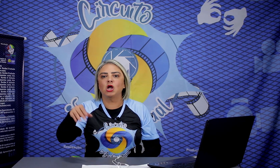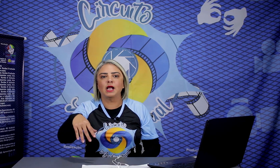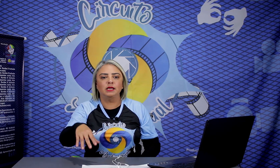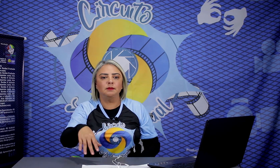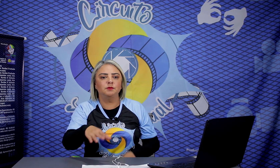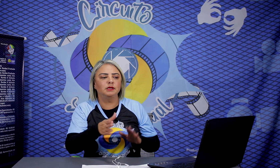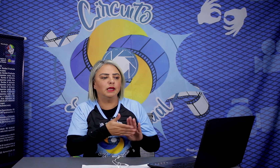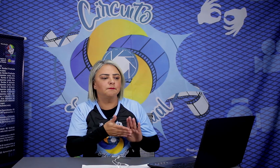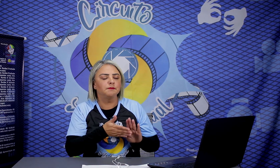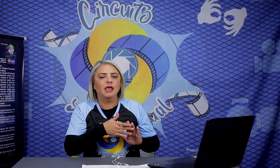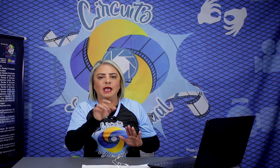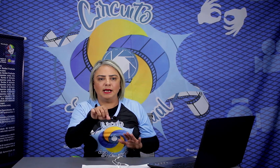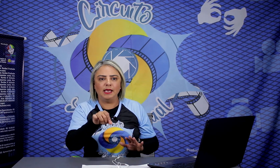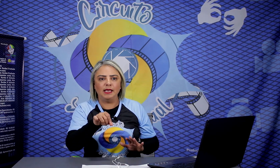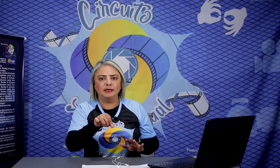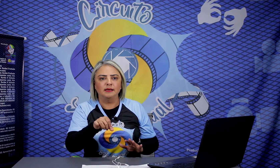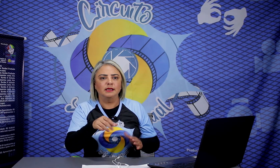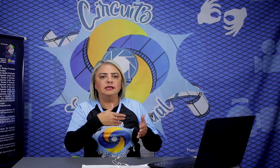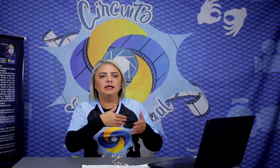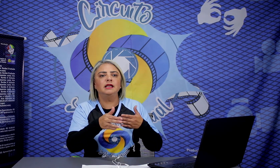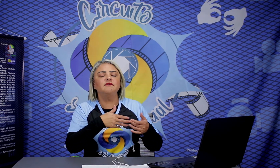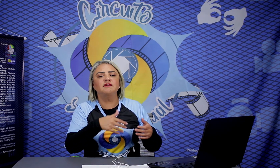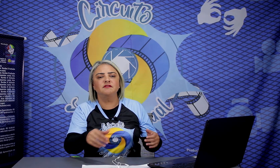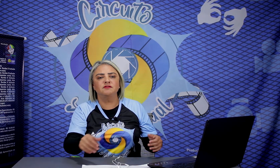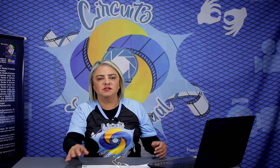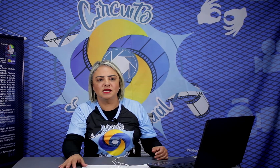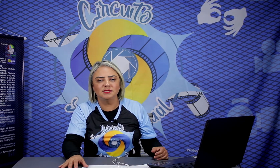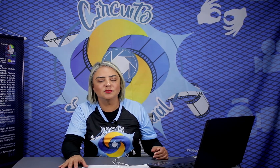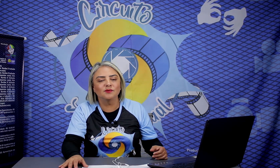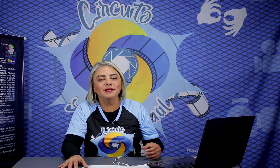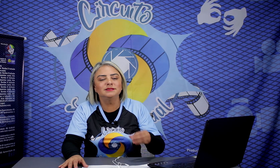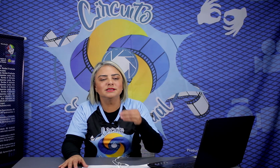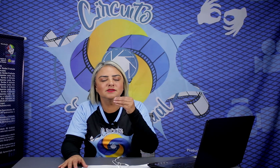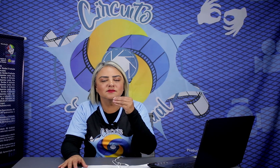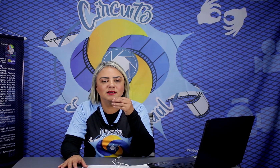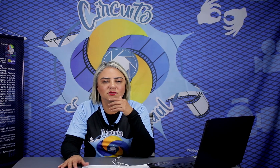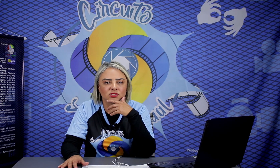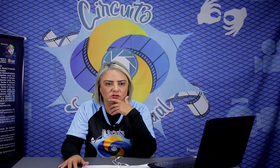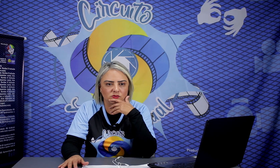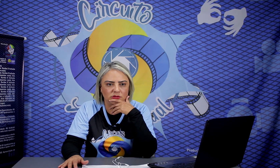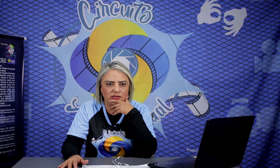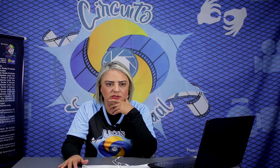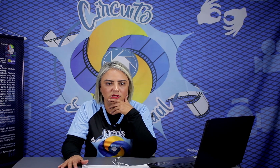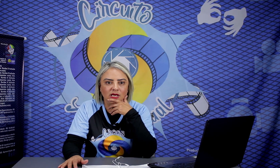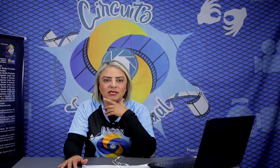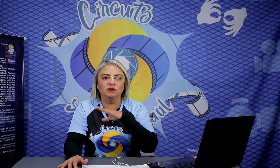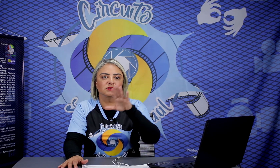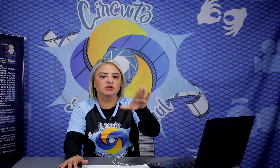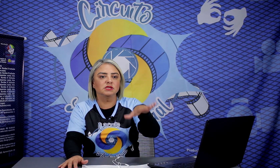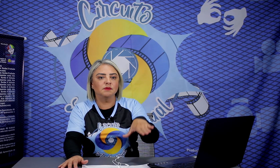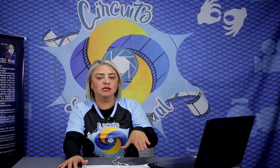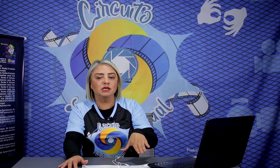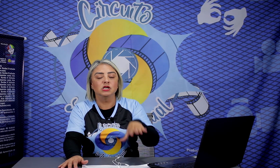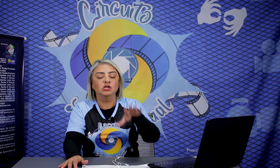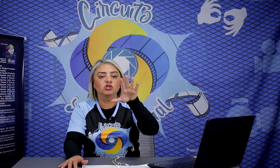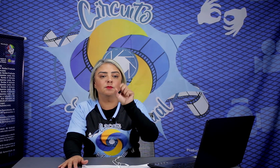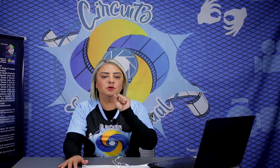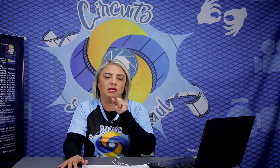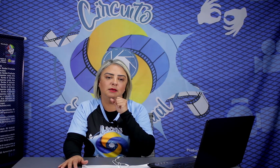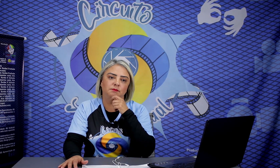aqui porque é lei, ninguém nem vai ver vocês. Quantas vezes eu já escutei isso? Não, vocês estão aqui só porque é